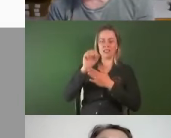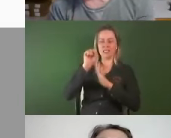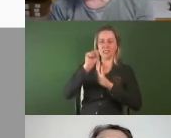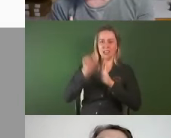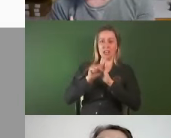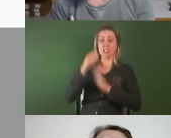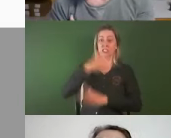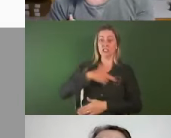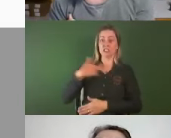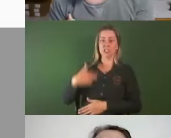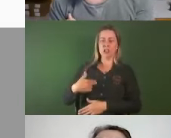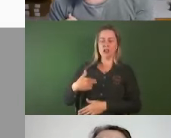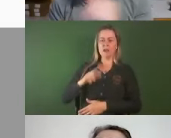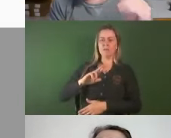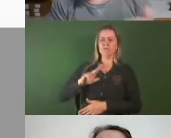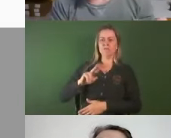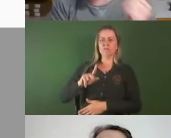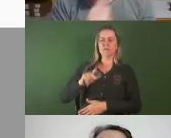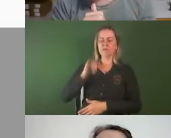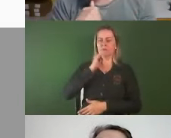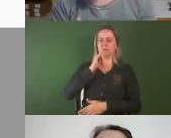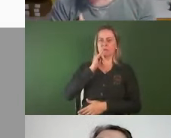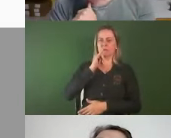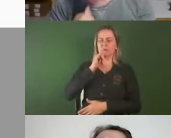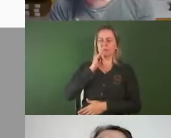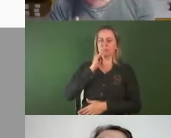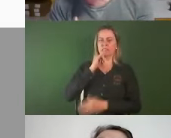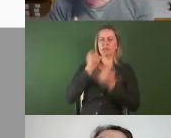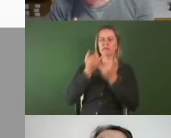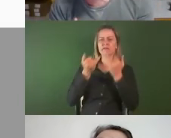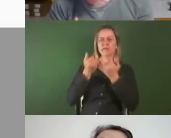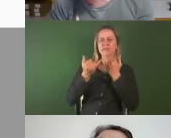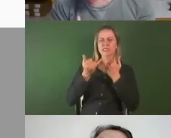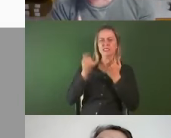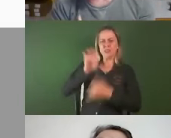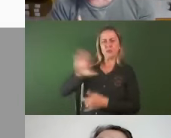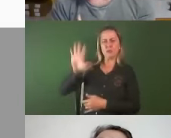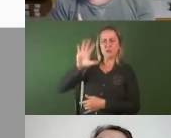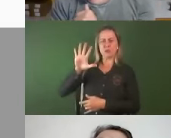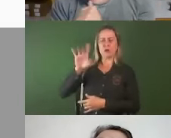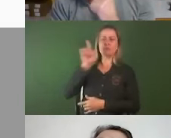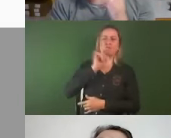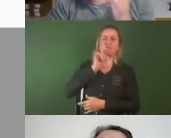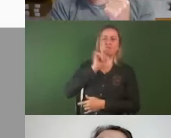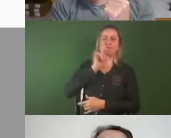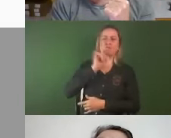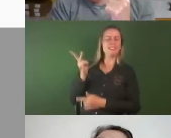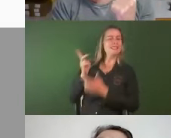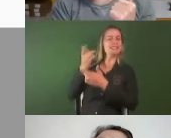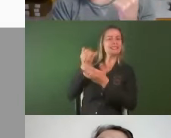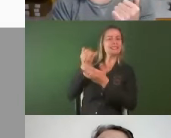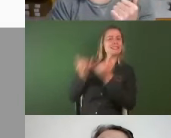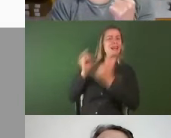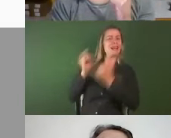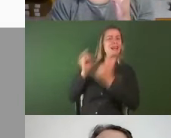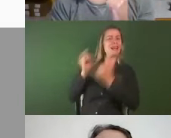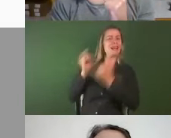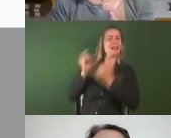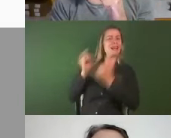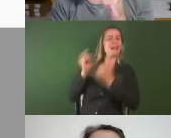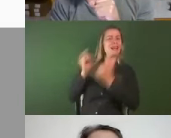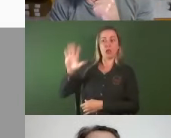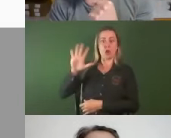uma fotografia semelhante ao que se fazia na Europa e nos Estados Unidos. Enquanto na fotografia na Europa e nos Estados Unidos,